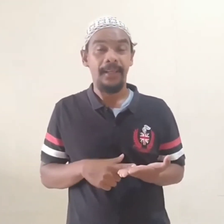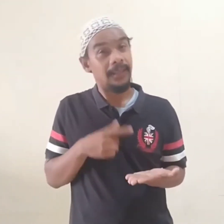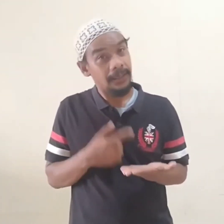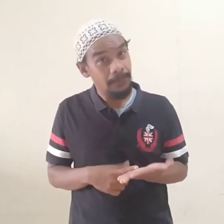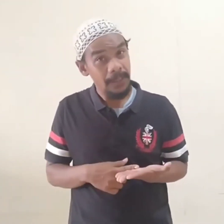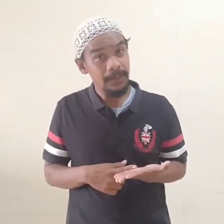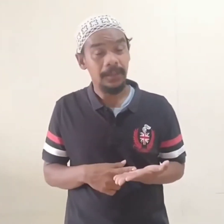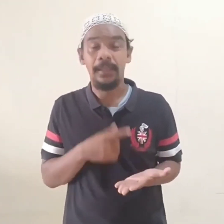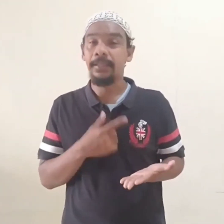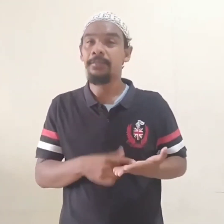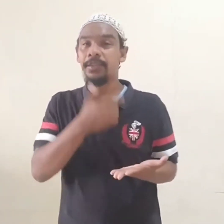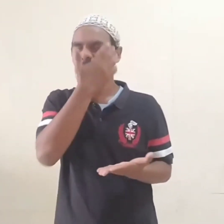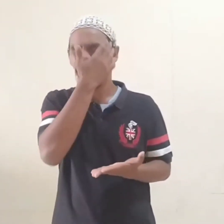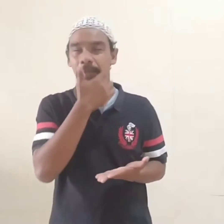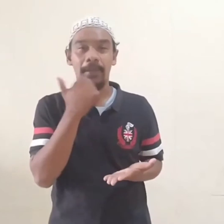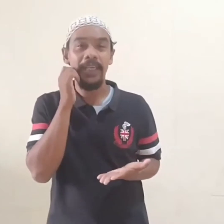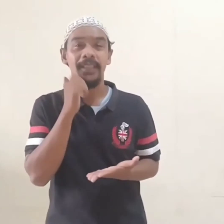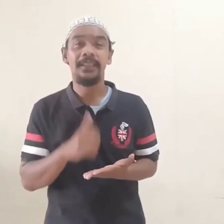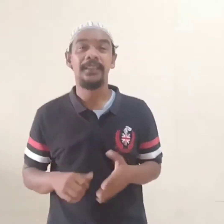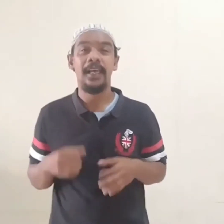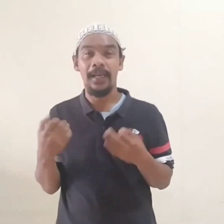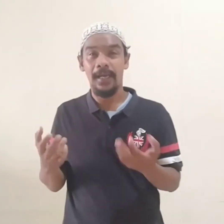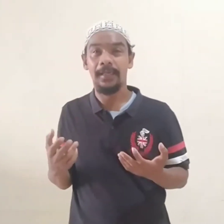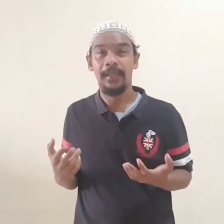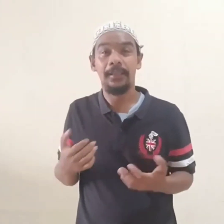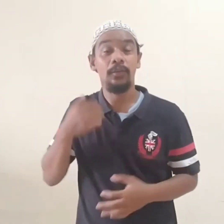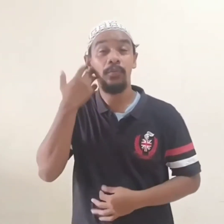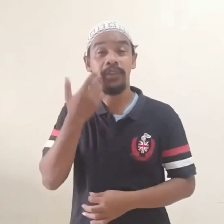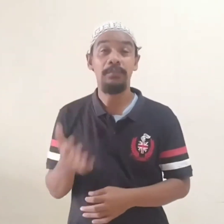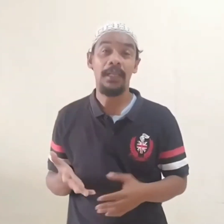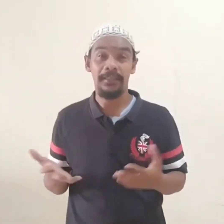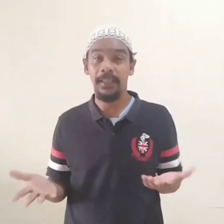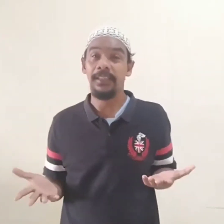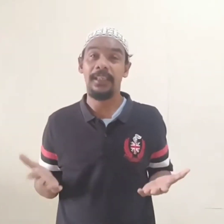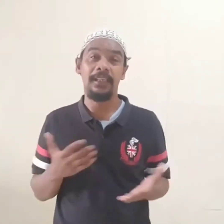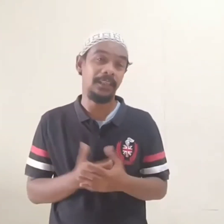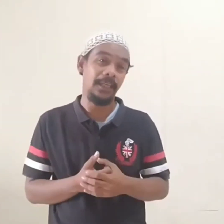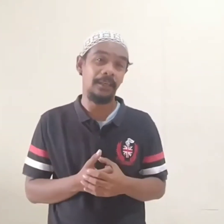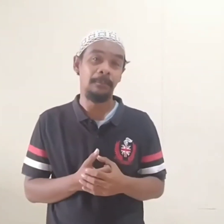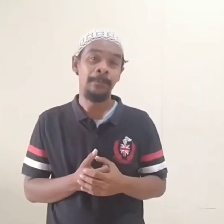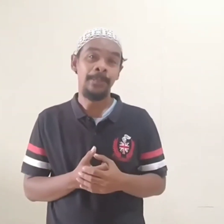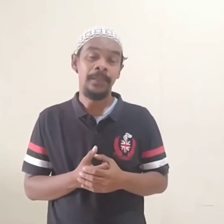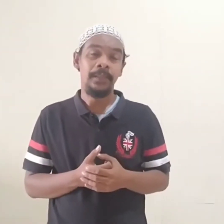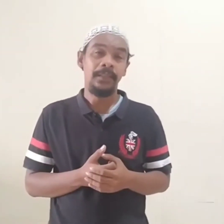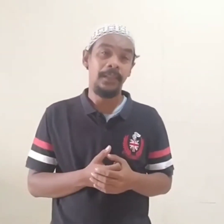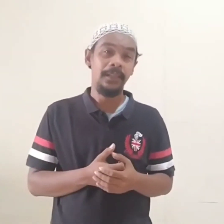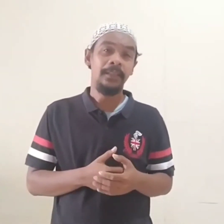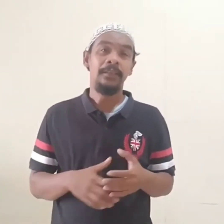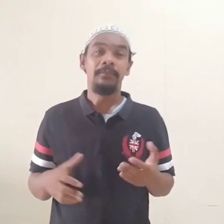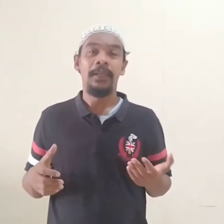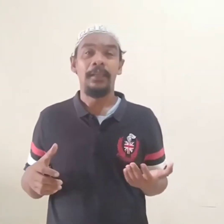Karena kenapa? Karena nanti bisa menyebabkan kecelakaan atau musibah yang tidak kita inginkan. Ya, baik.